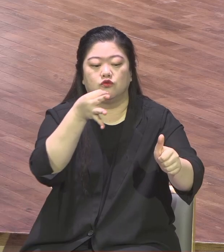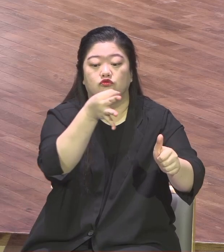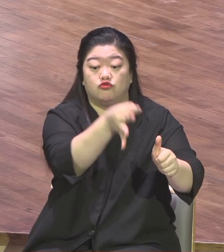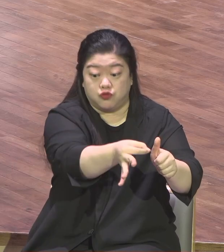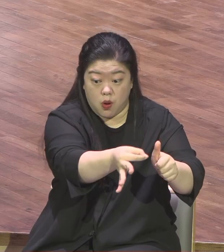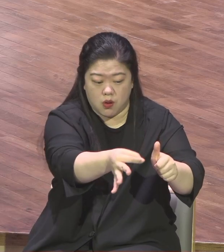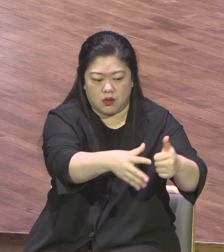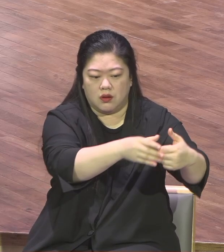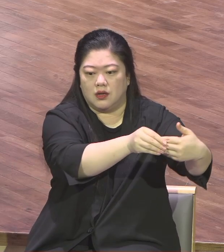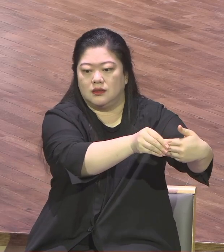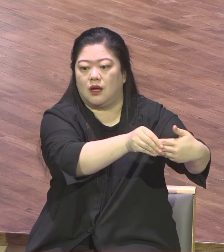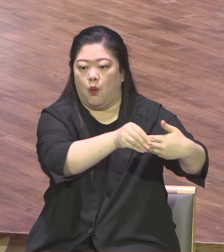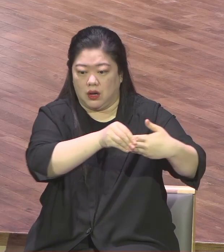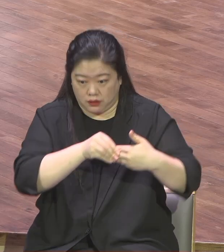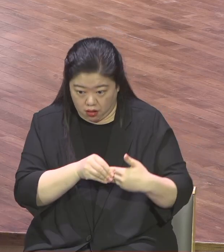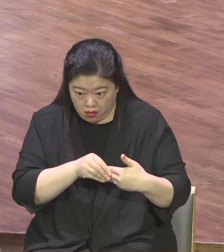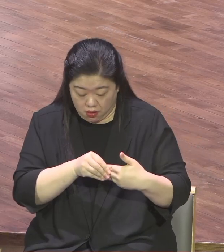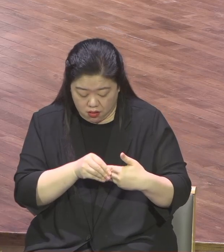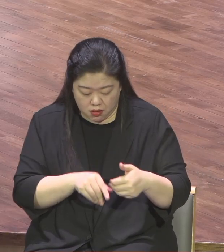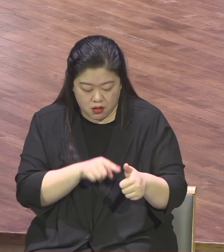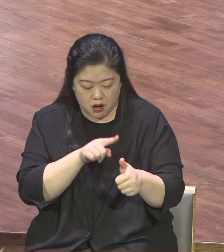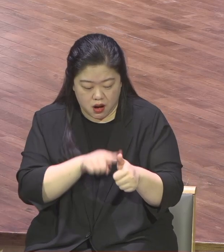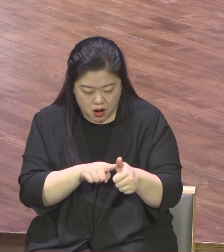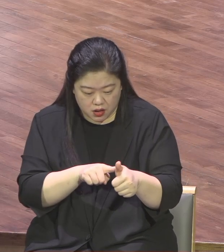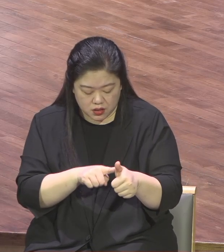자유를 준다라는 뜻이 있어요.